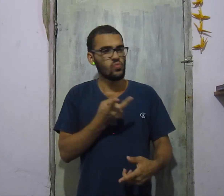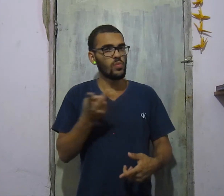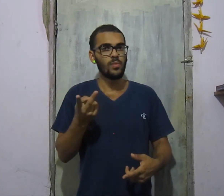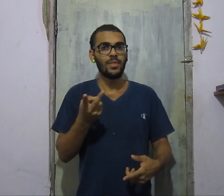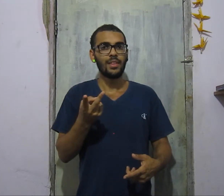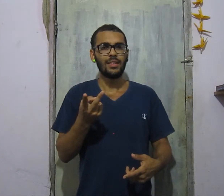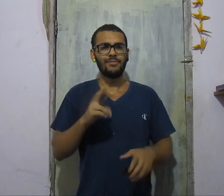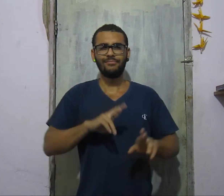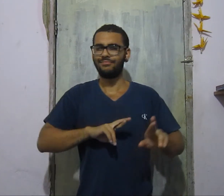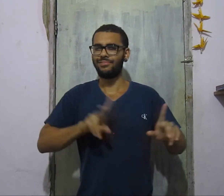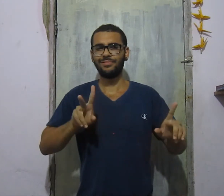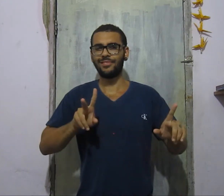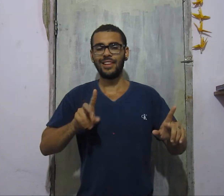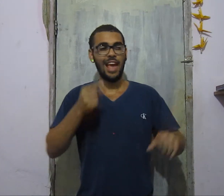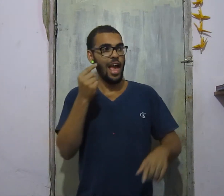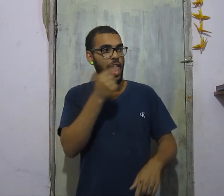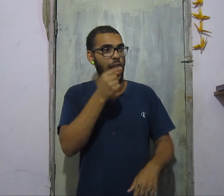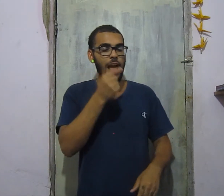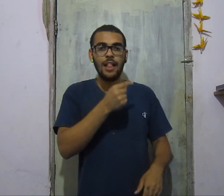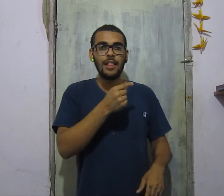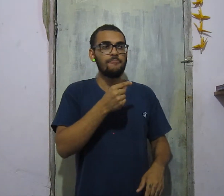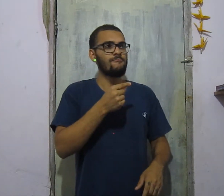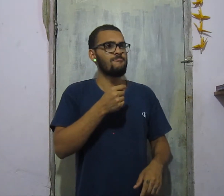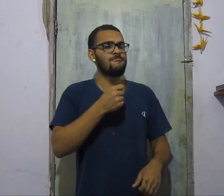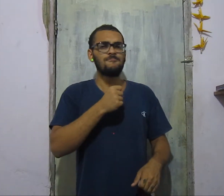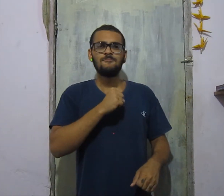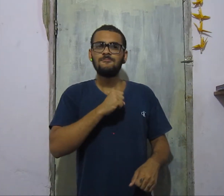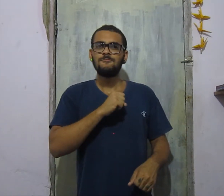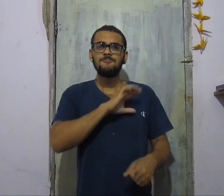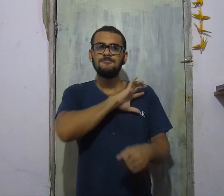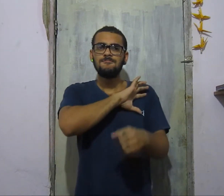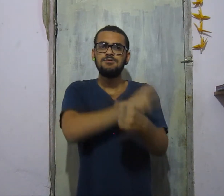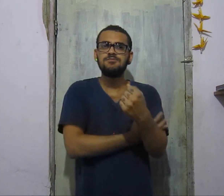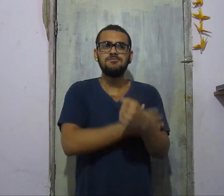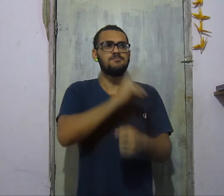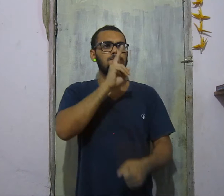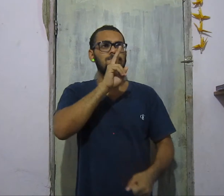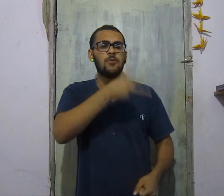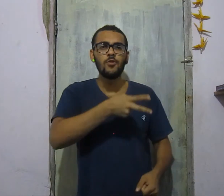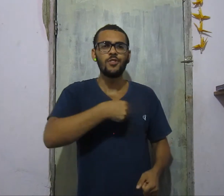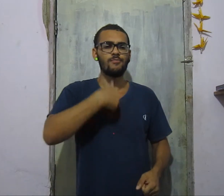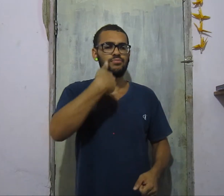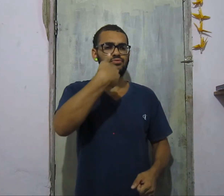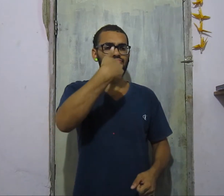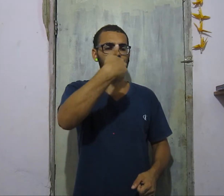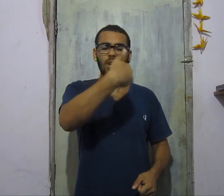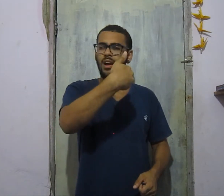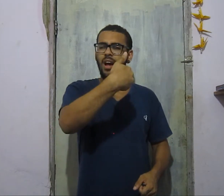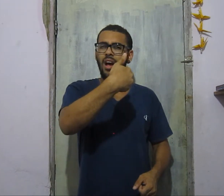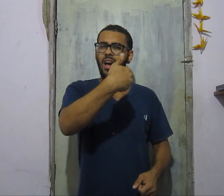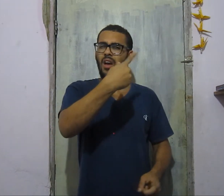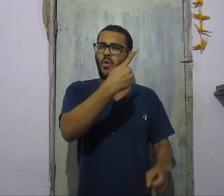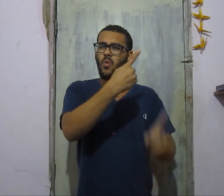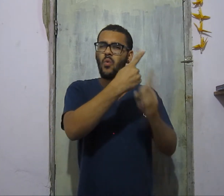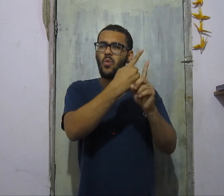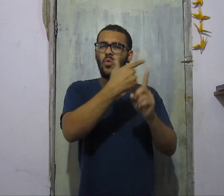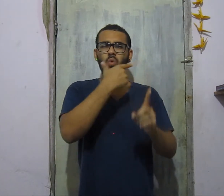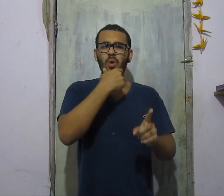É, era uma coisa totalmente diferente, sabe? Uma mulher que vinha sendo mostrada como